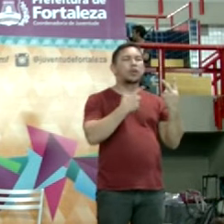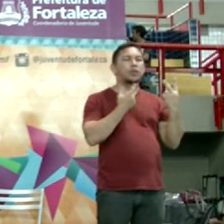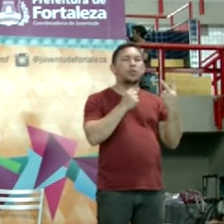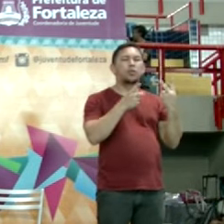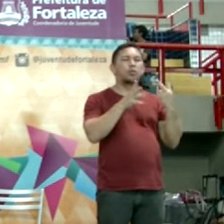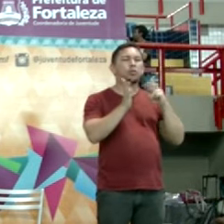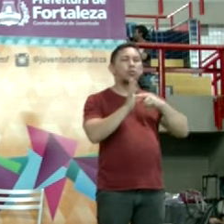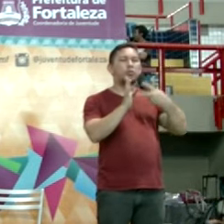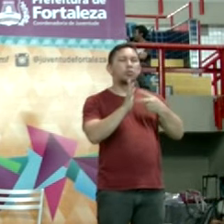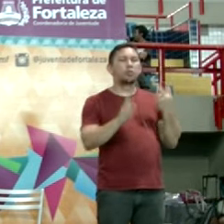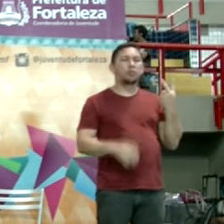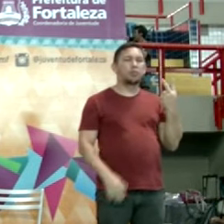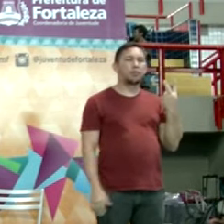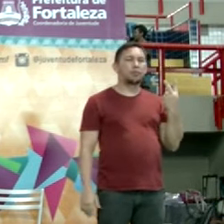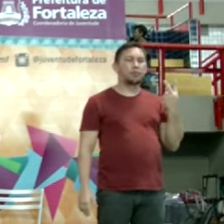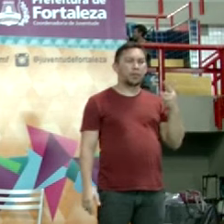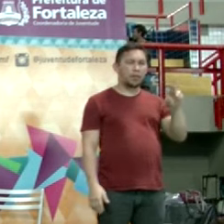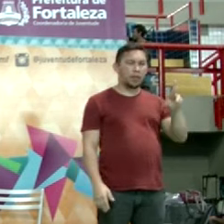Hein?